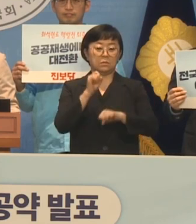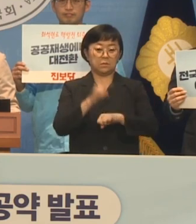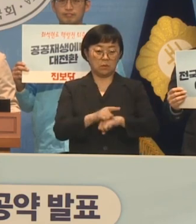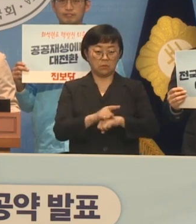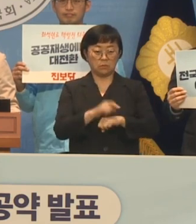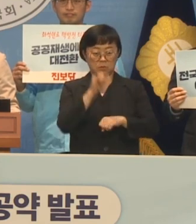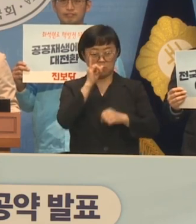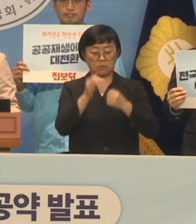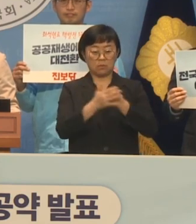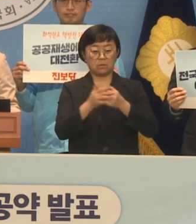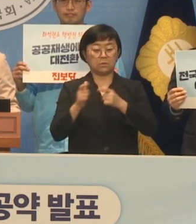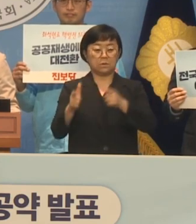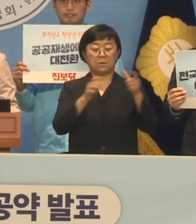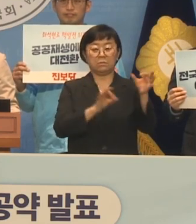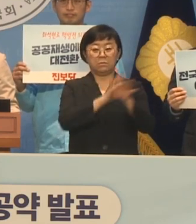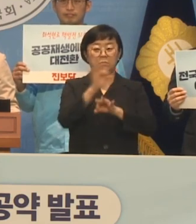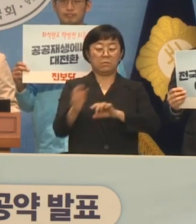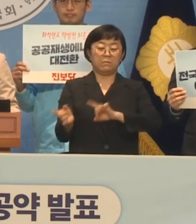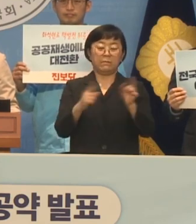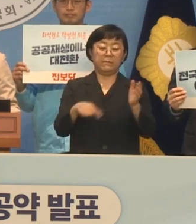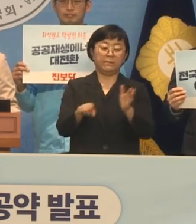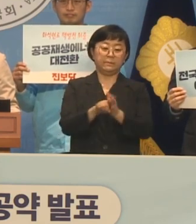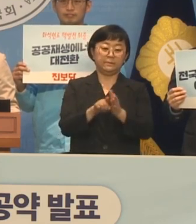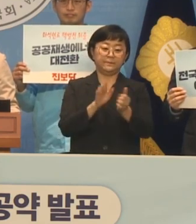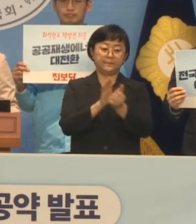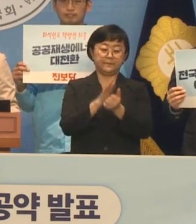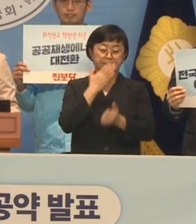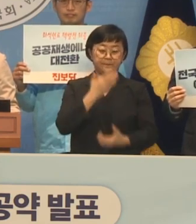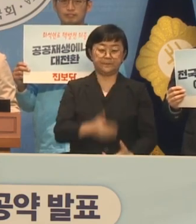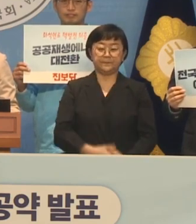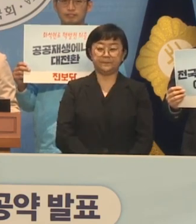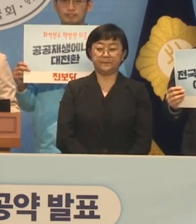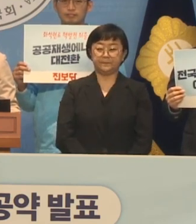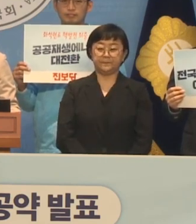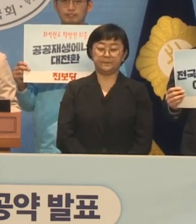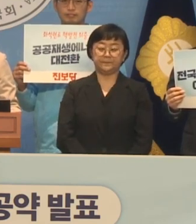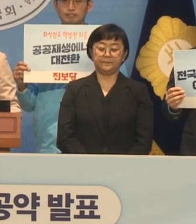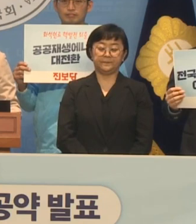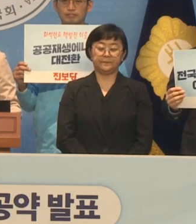높이며 지역경제 활성화에도 도움이 될 수 있습니다.